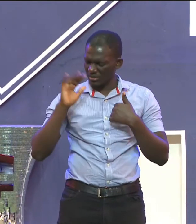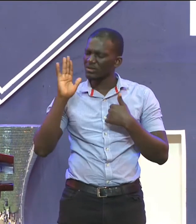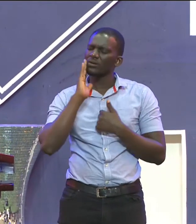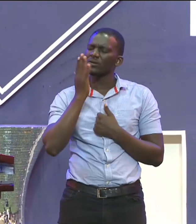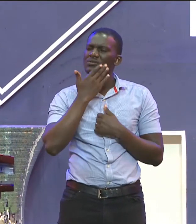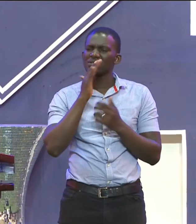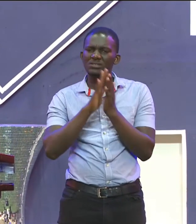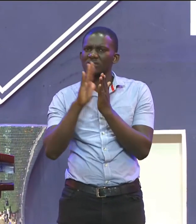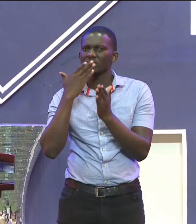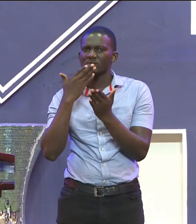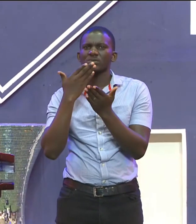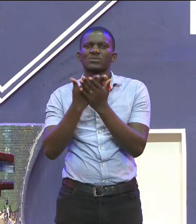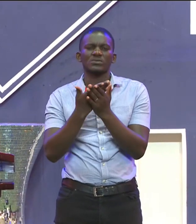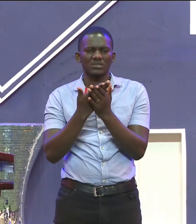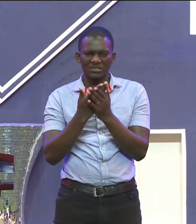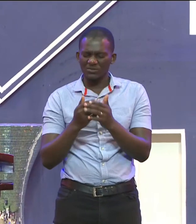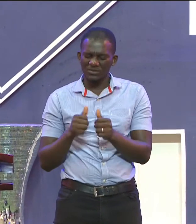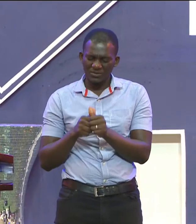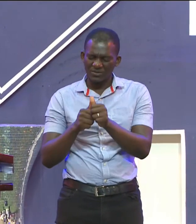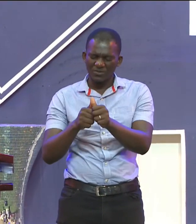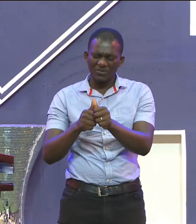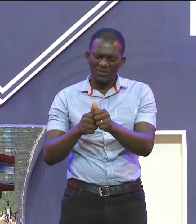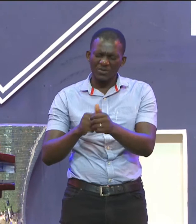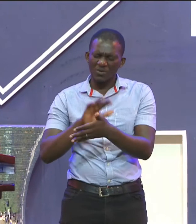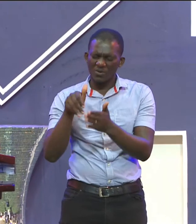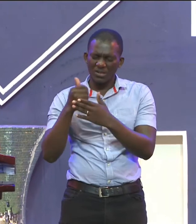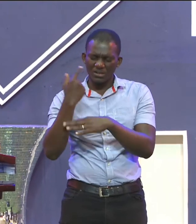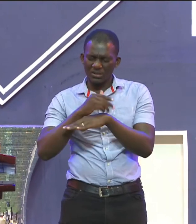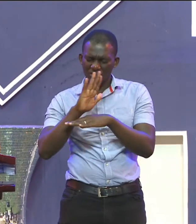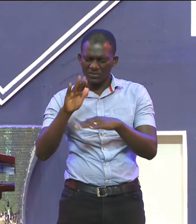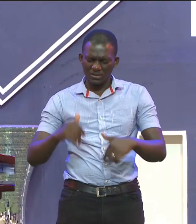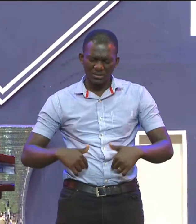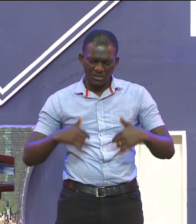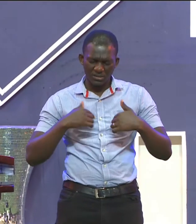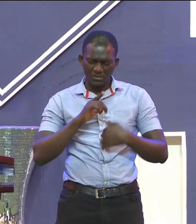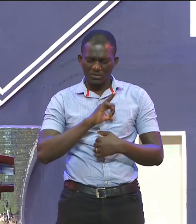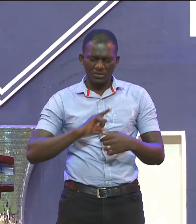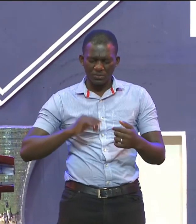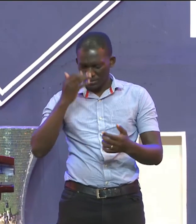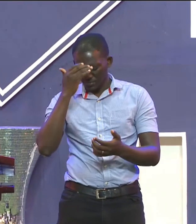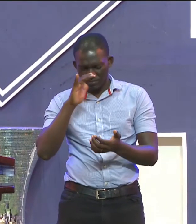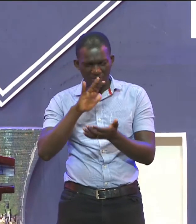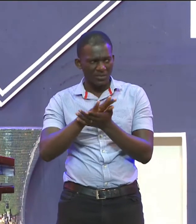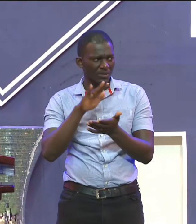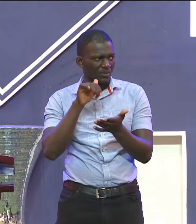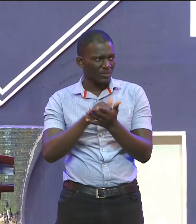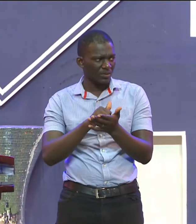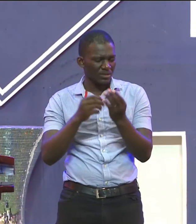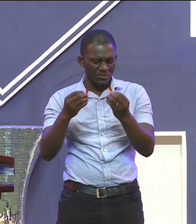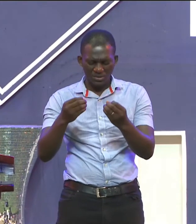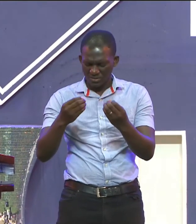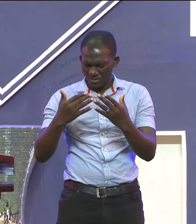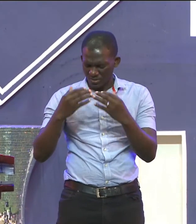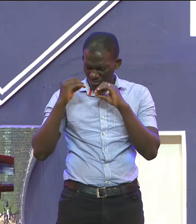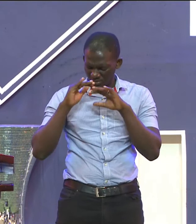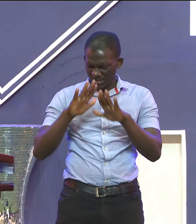kyo n'obulungi bwo tebireme nga bakobere ennaku zabe zonna ez'obulamu bwabwe era tata tukkiriza tuweereddwa omukisa kye tuvudde